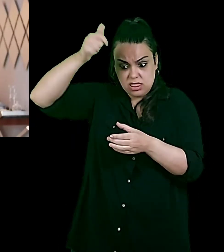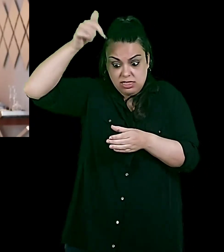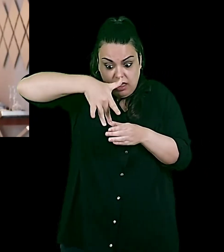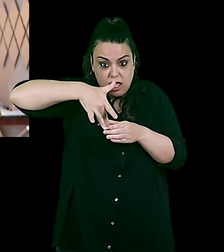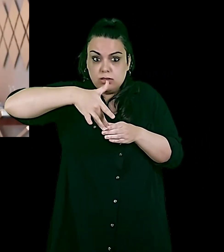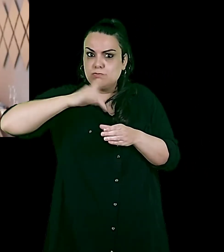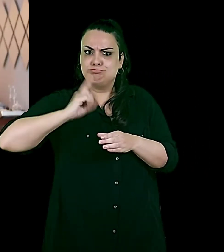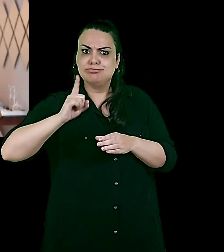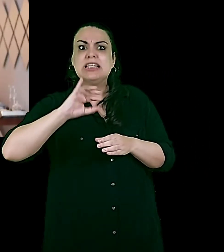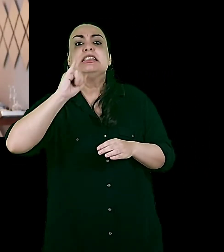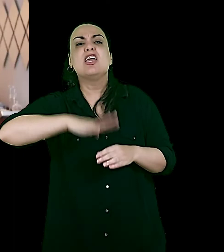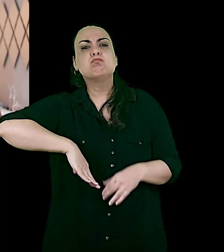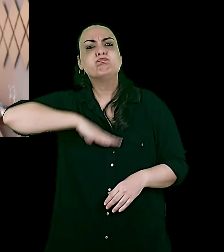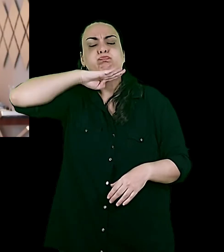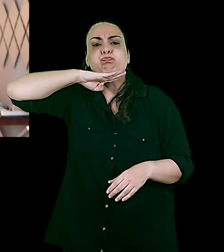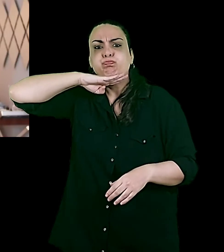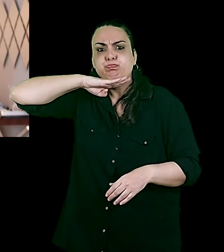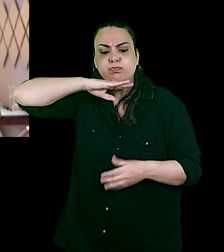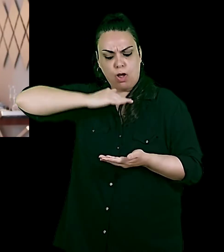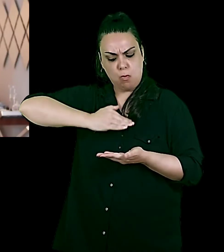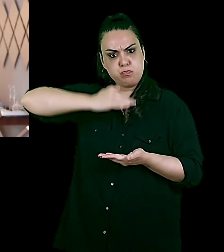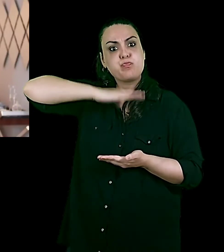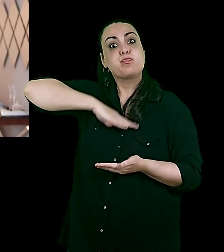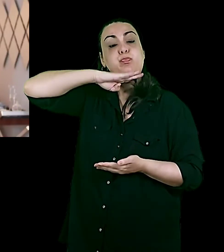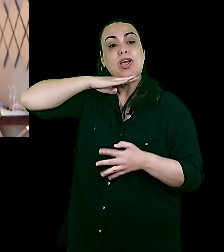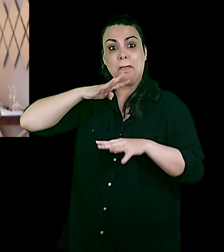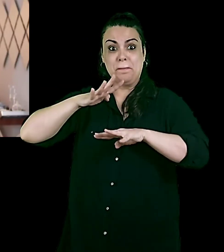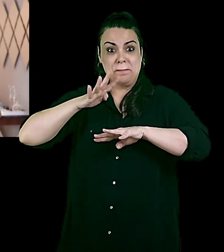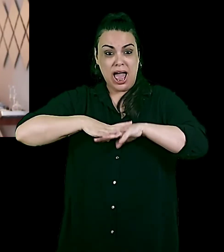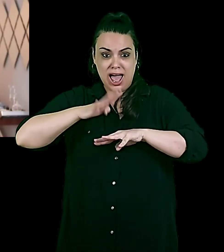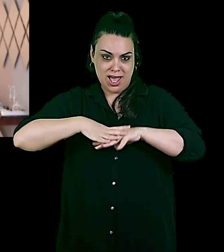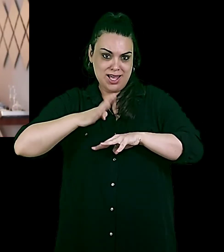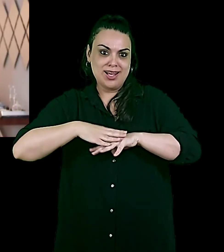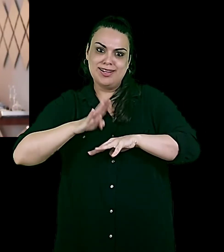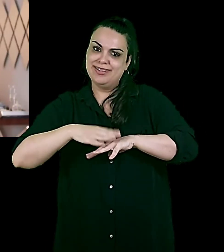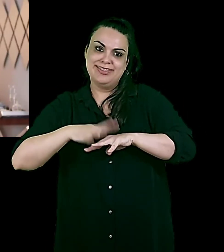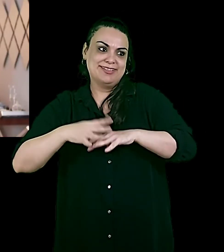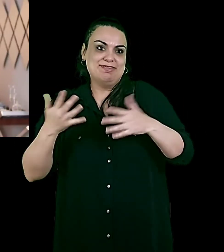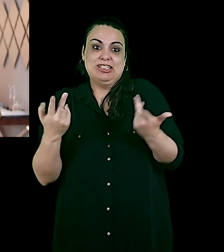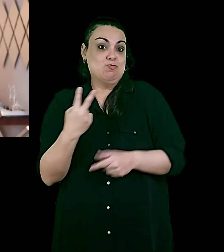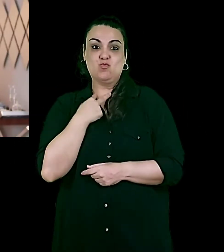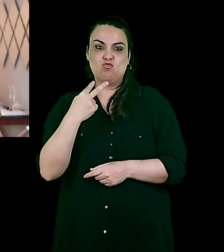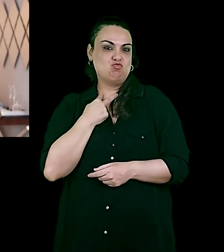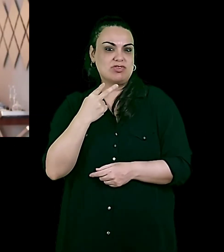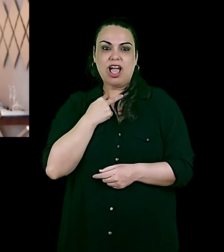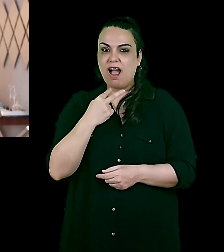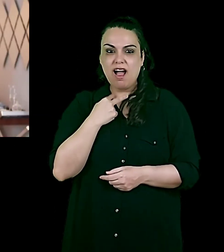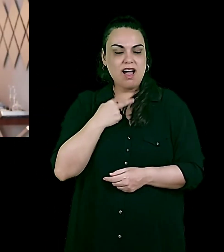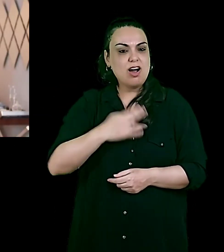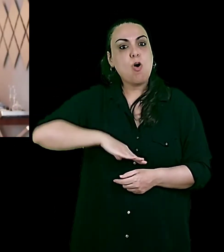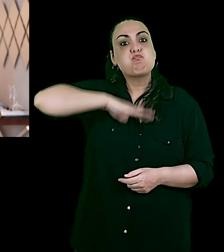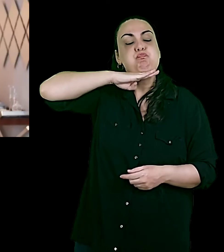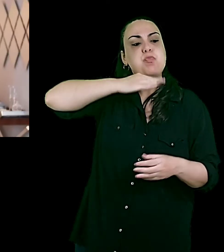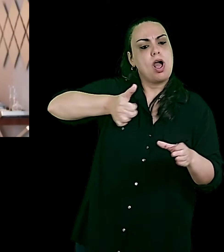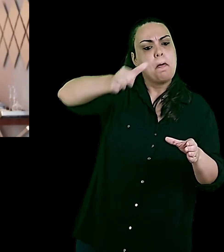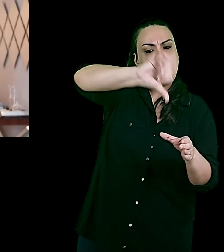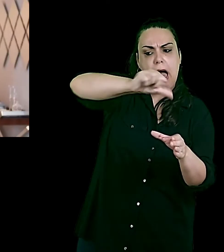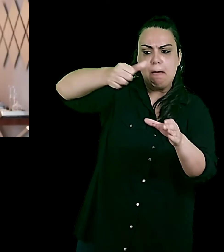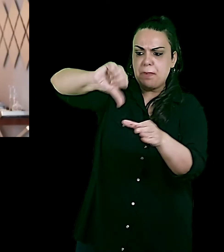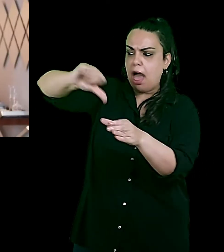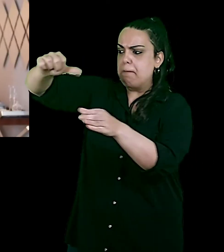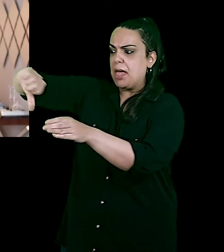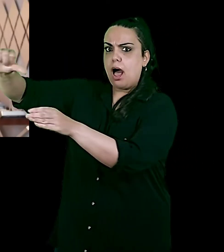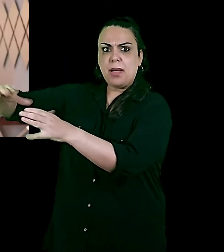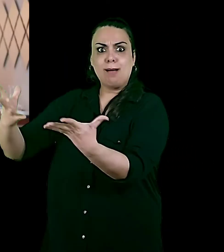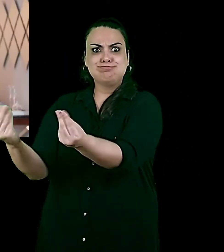botija, porque mesmo que ele lotasse de azeite aqui dentro, matematicamente falando, isso não ia ter condições para encher a totalidade dos